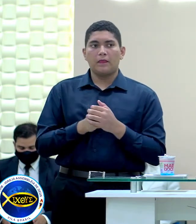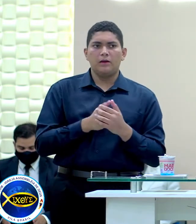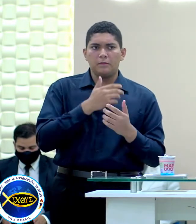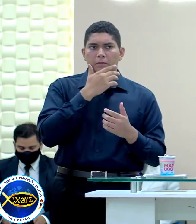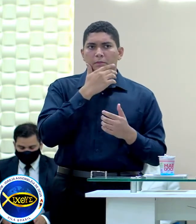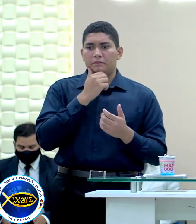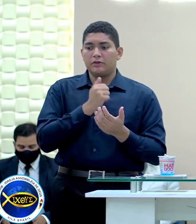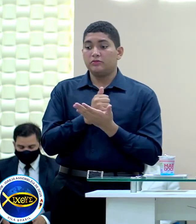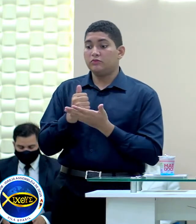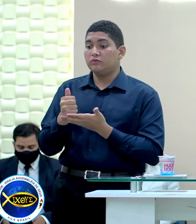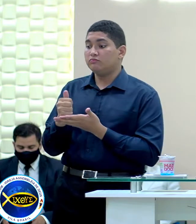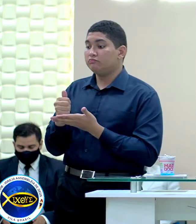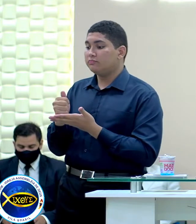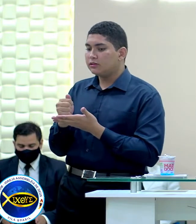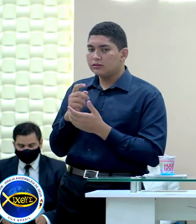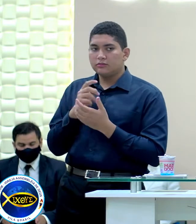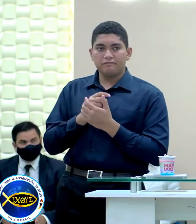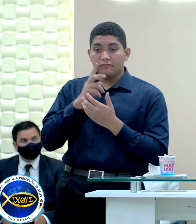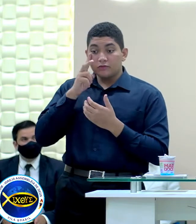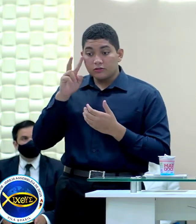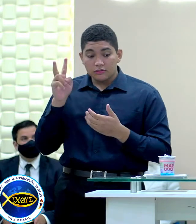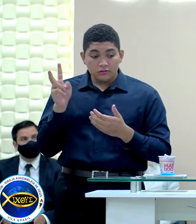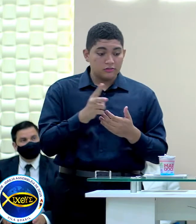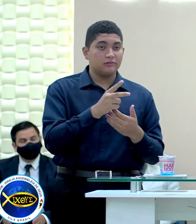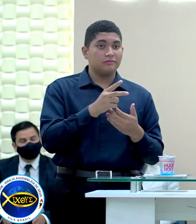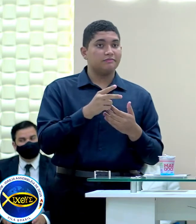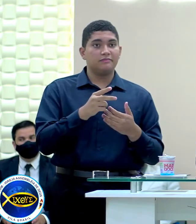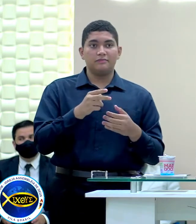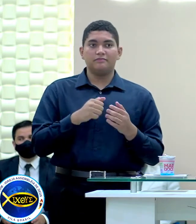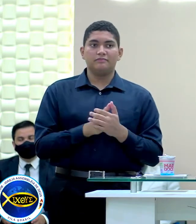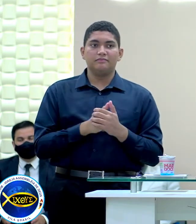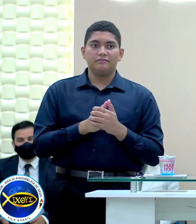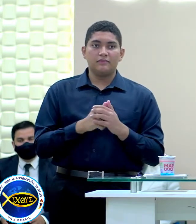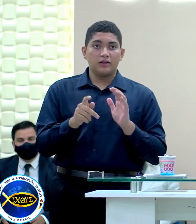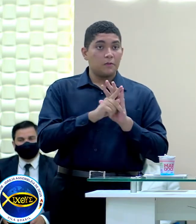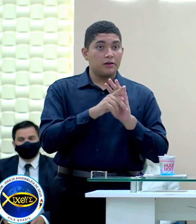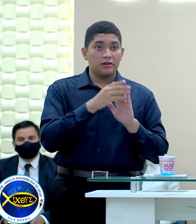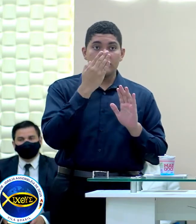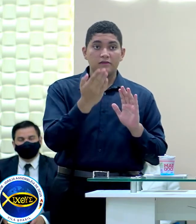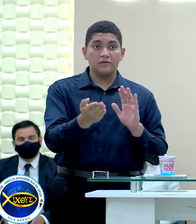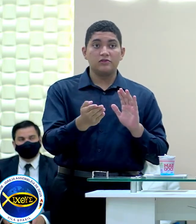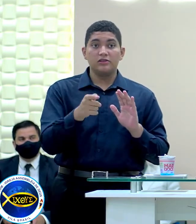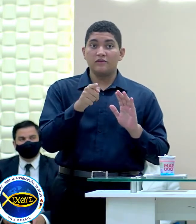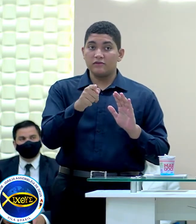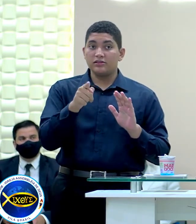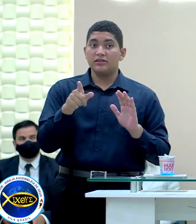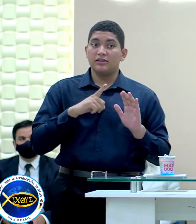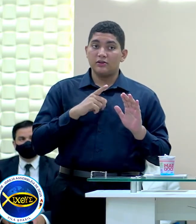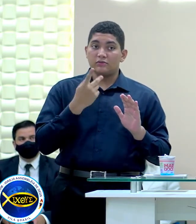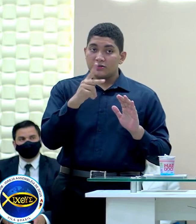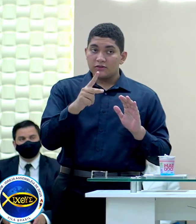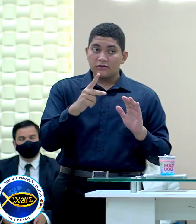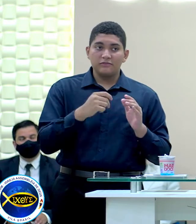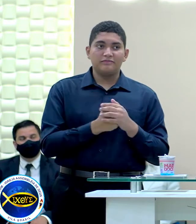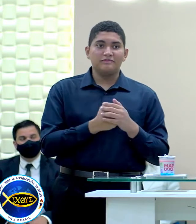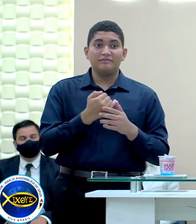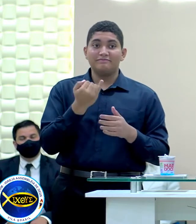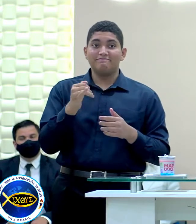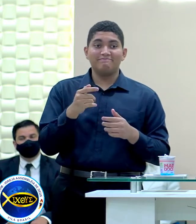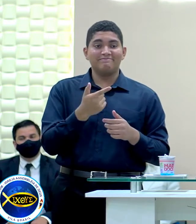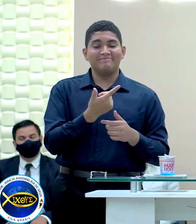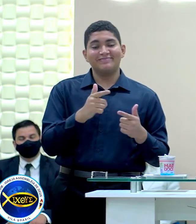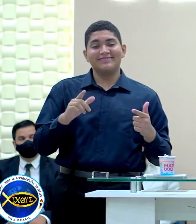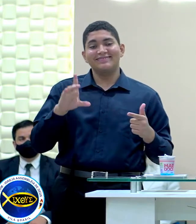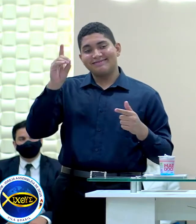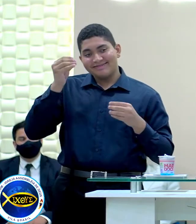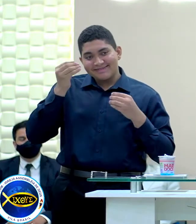bonito aí, tira o olho dele, não é teu, não te pertence. Tu tem o teu, Deus te deu. Se não tem ainda, Deus ainda vai te dar. Ore